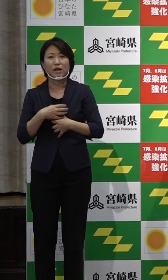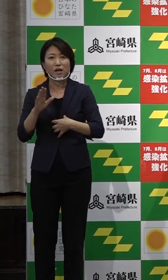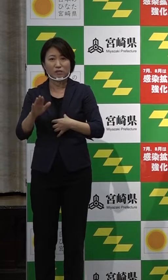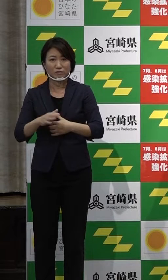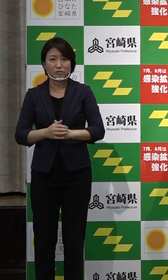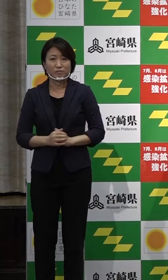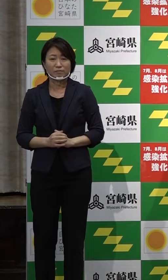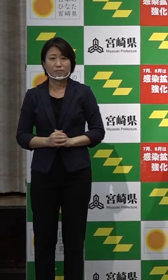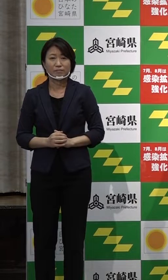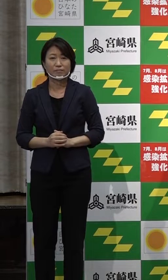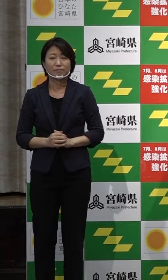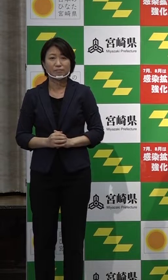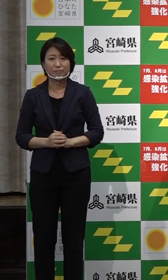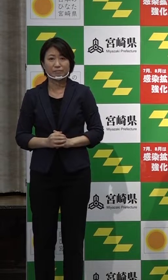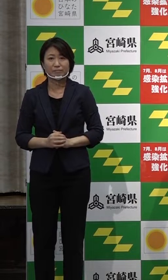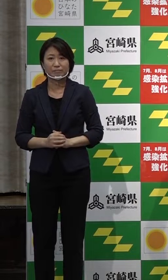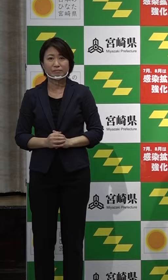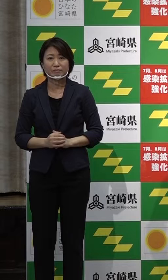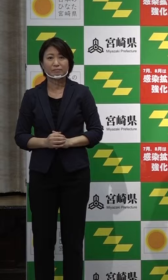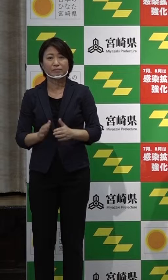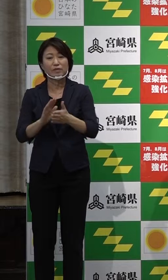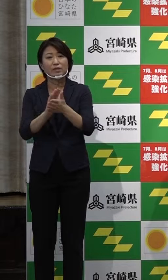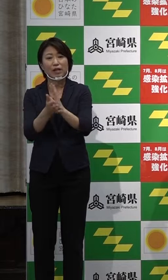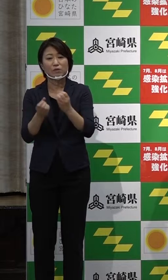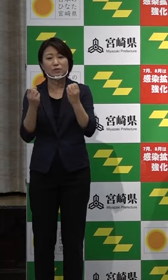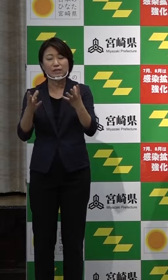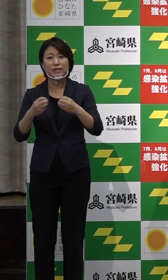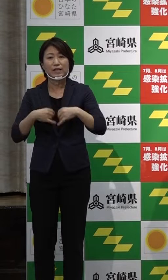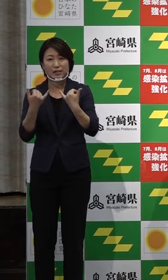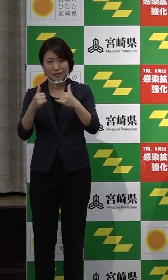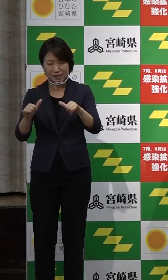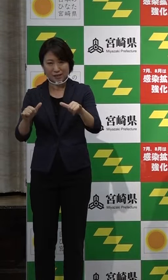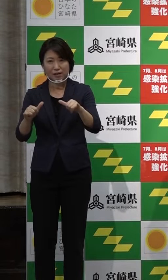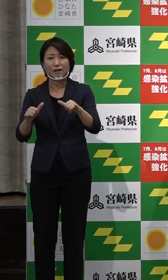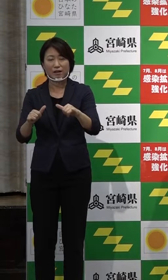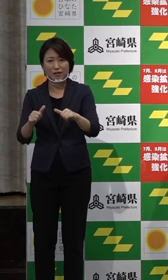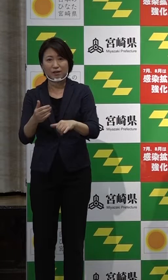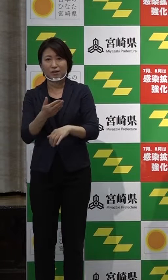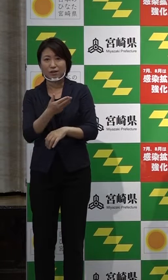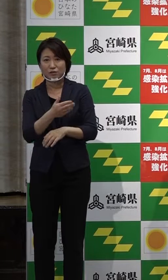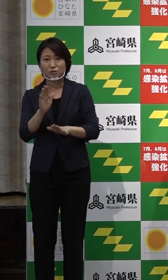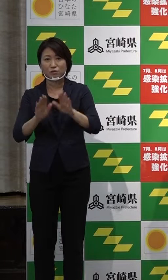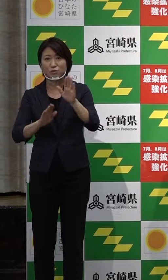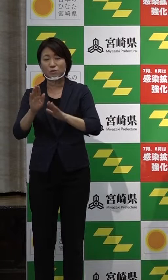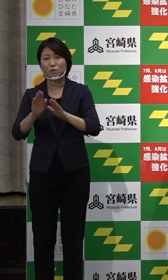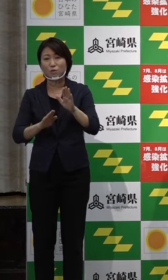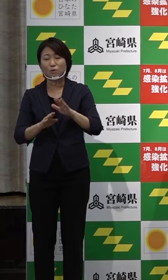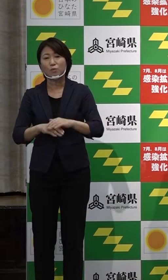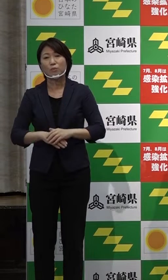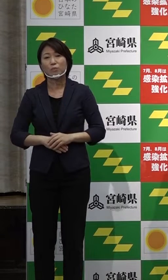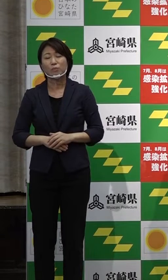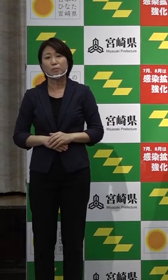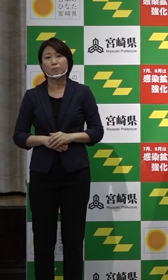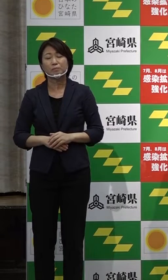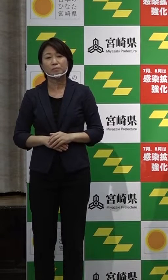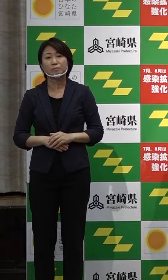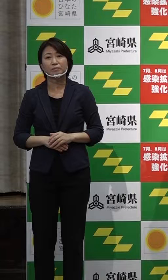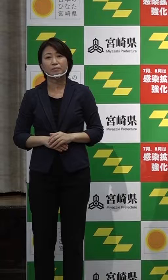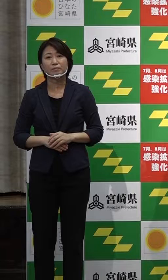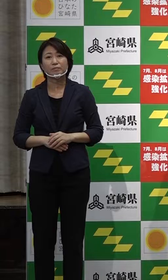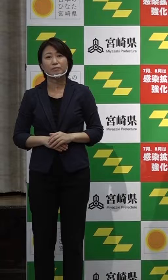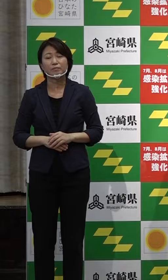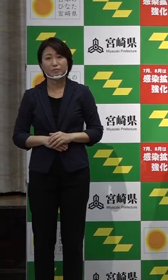。はい、本県の新規感染者数はこのような状況であります。